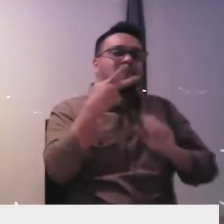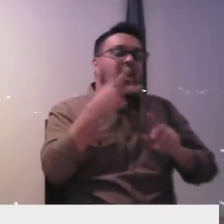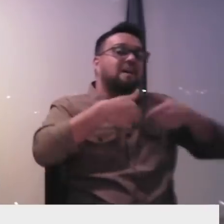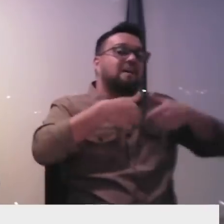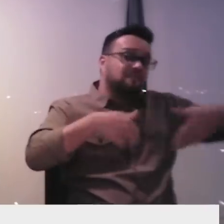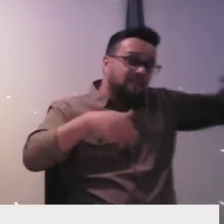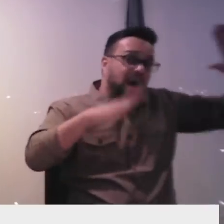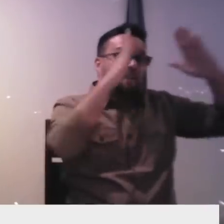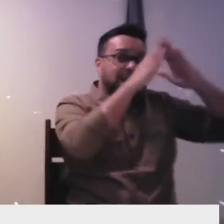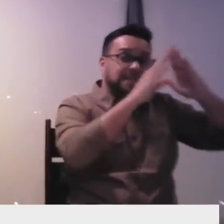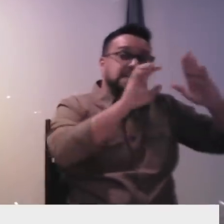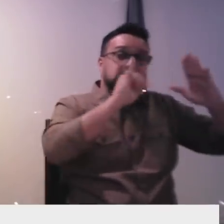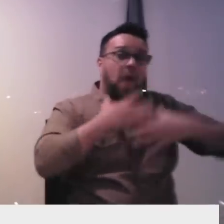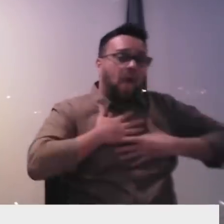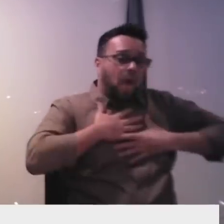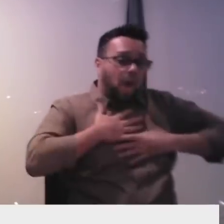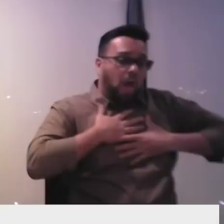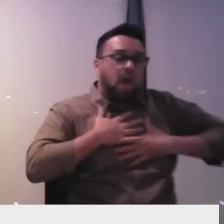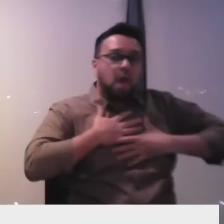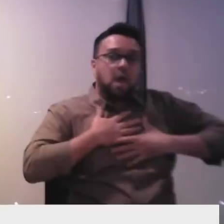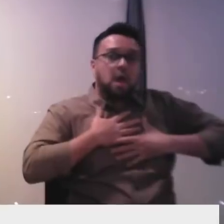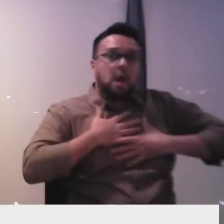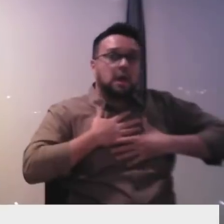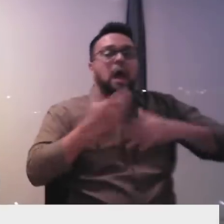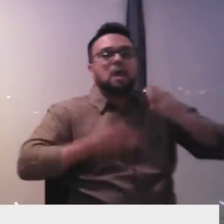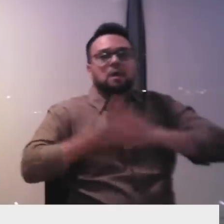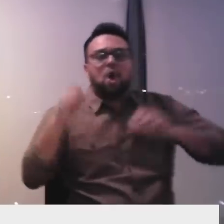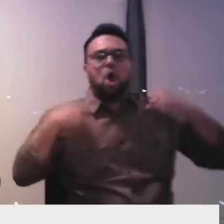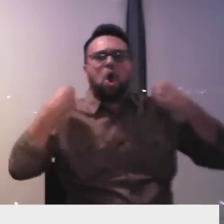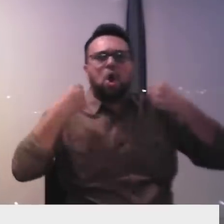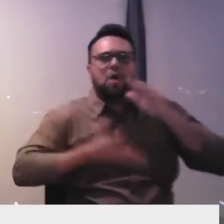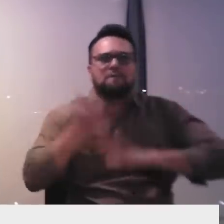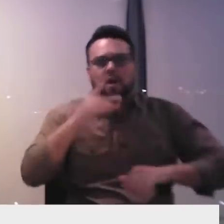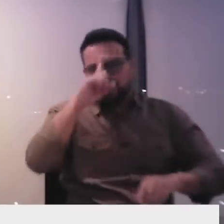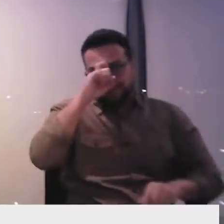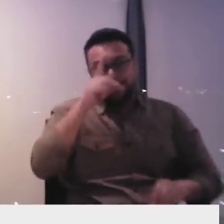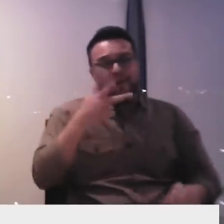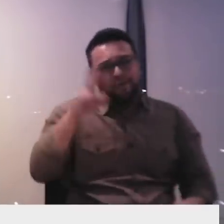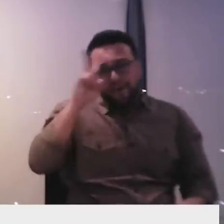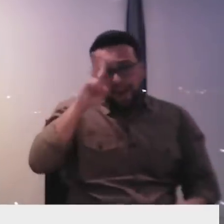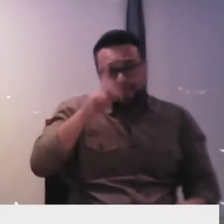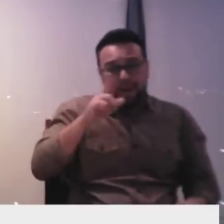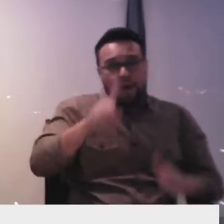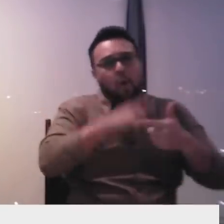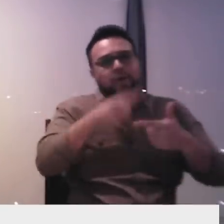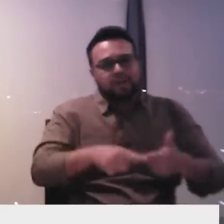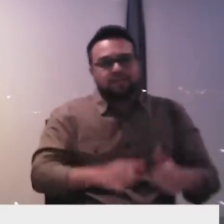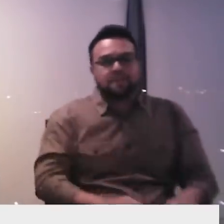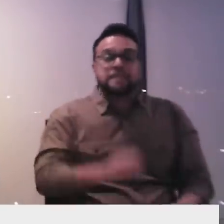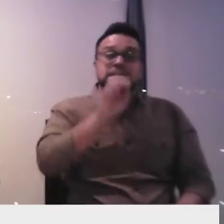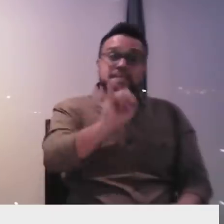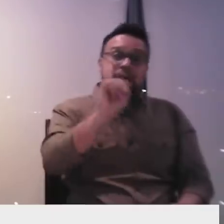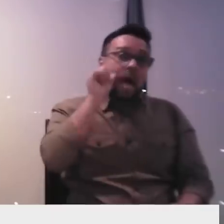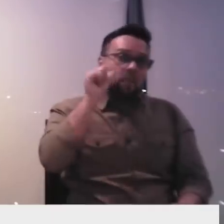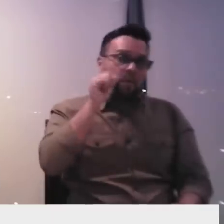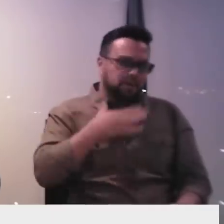casa. Quando sentir falta de ar, procura o hospital. Eu quero lembrar de novo aqui, quando a mulher sente